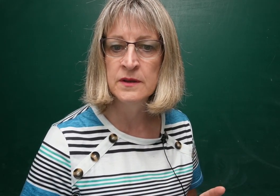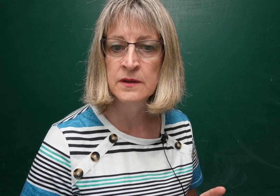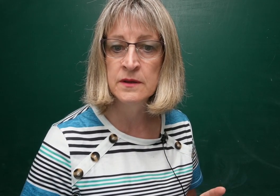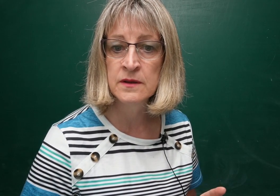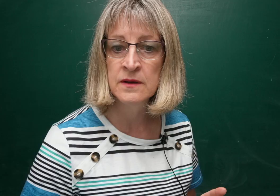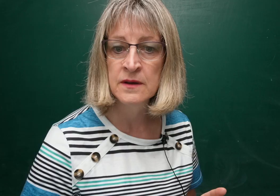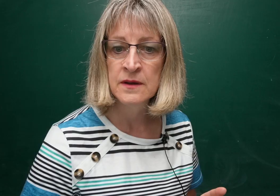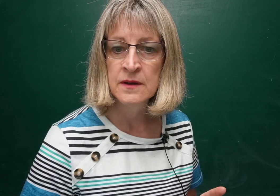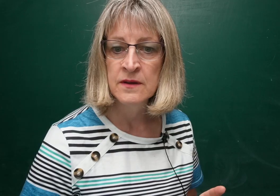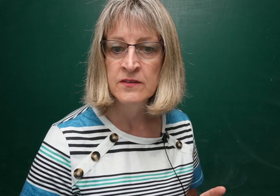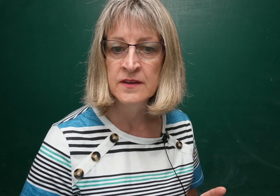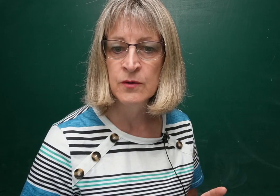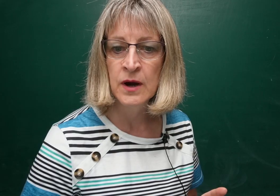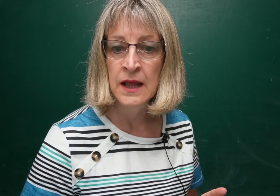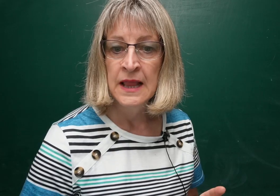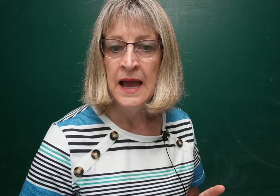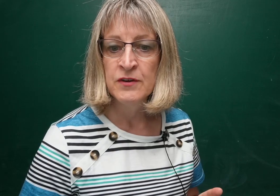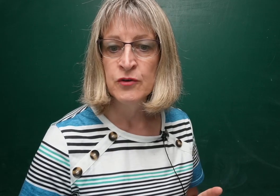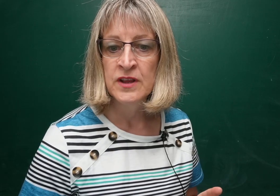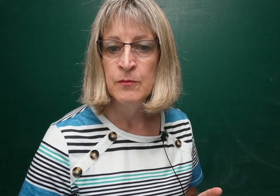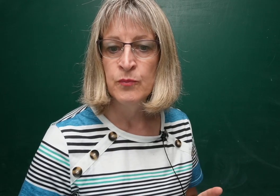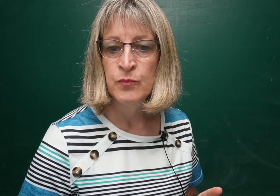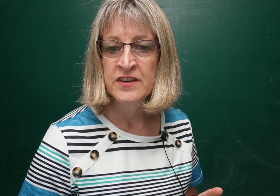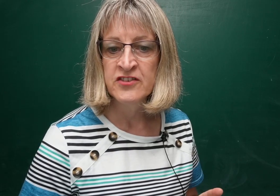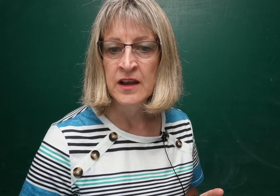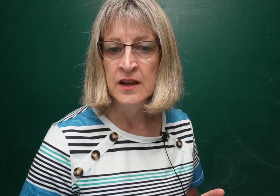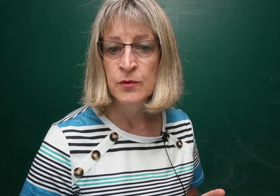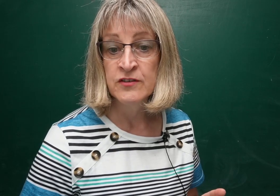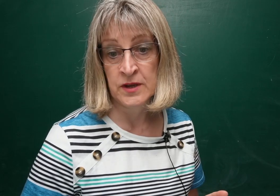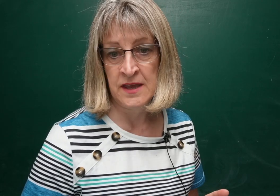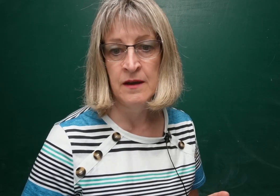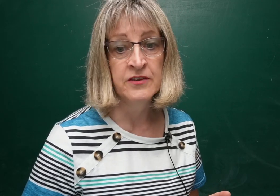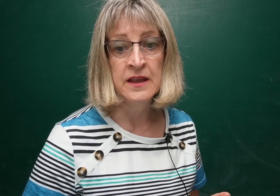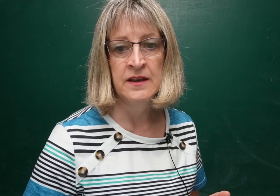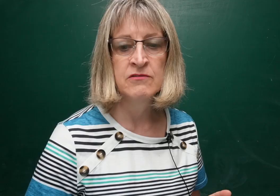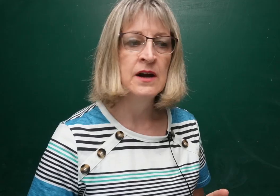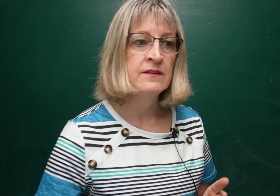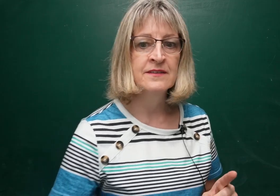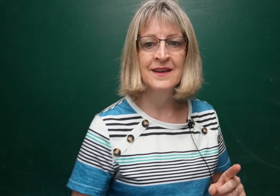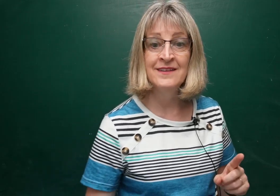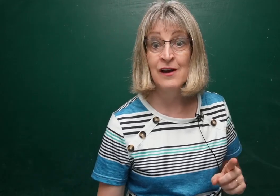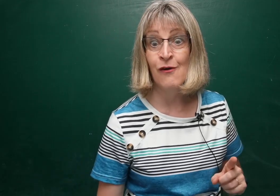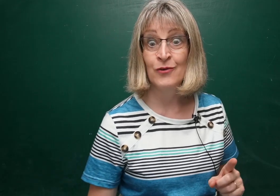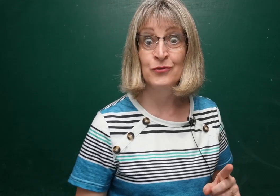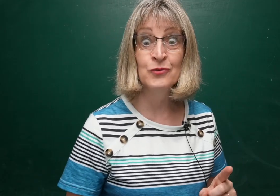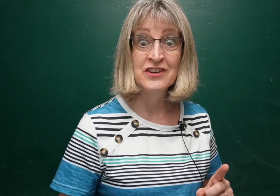demandé... C'était quoi? Ah oui, je connais British Sign Language, ok. Ah, ça n'a rien à voir, hein. C'est très différent, surtout les